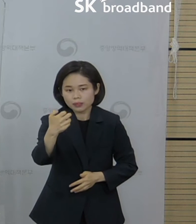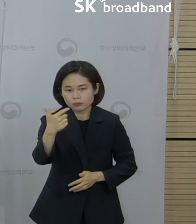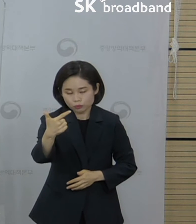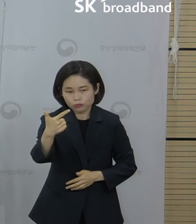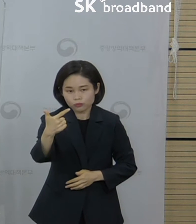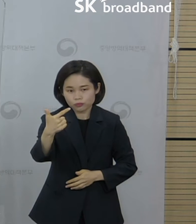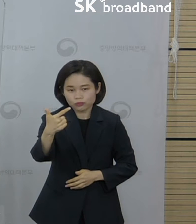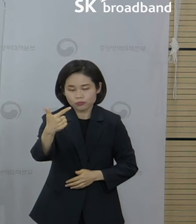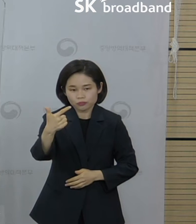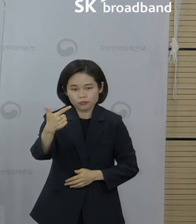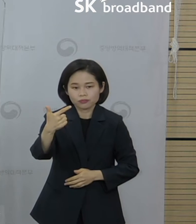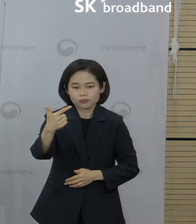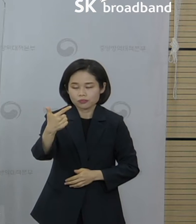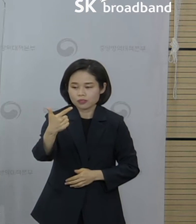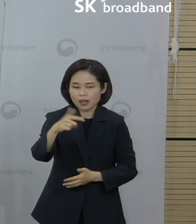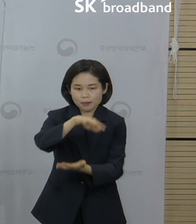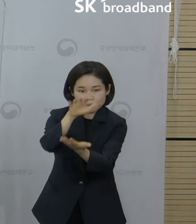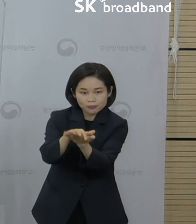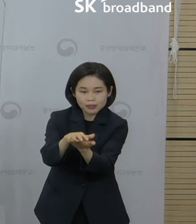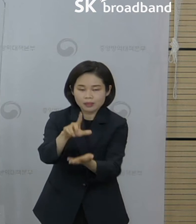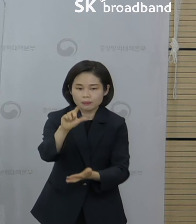4,786명이 추가되어 총